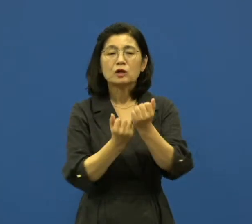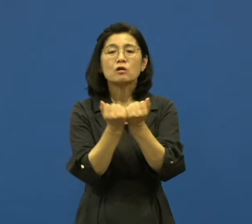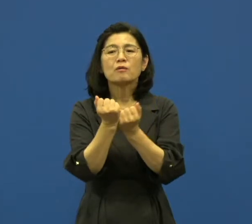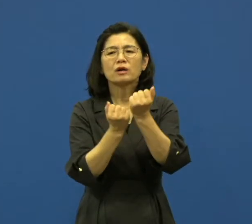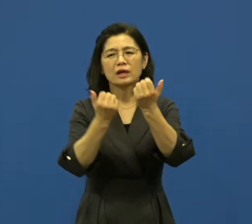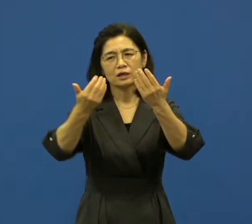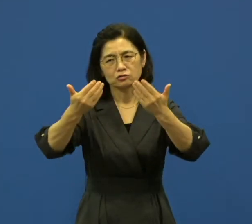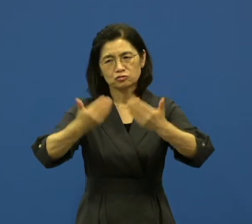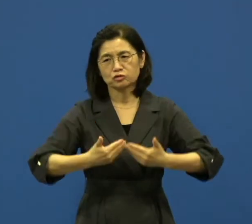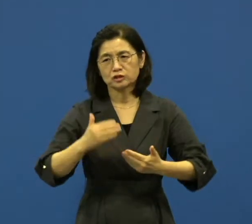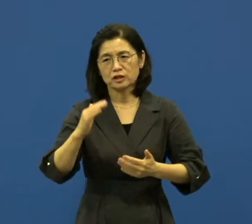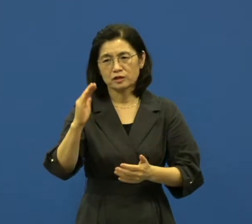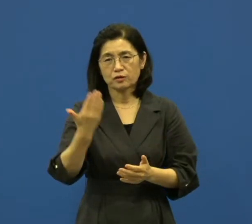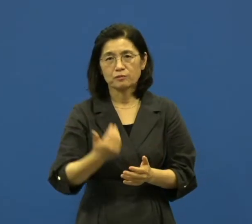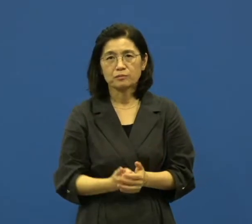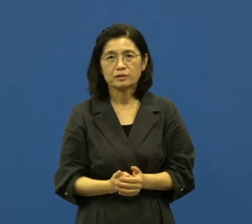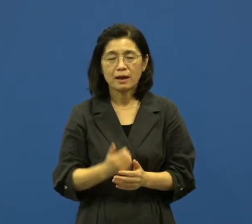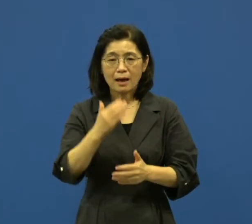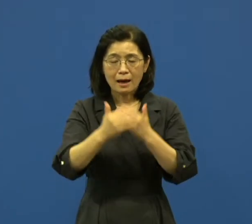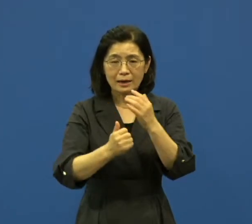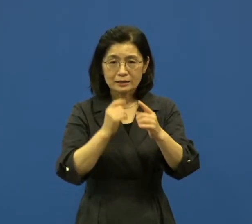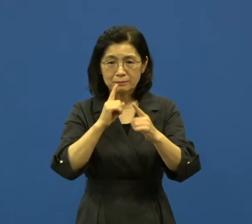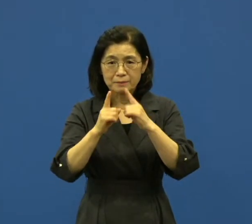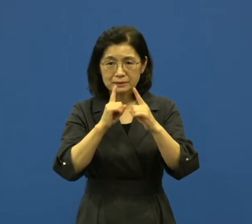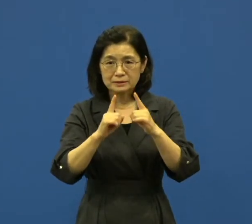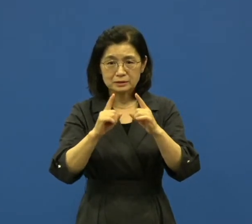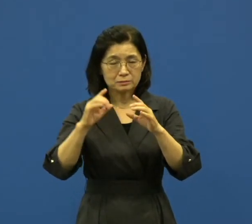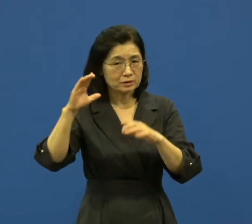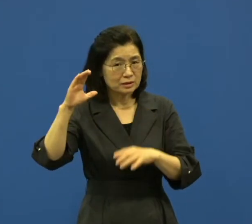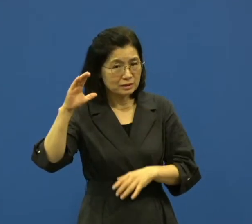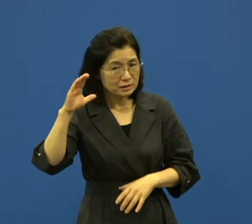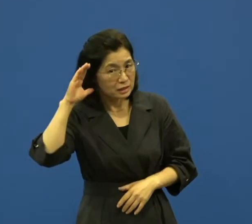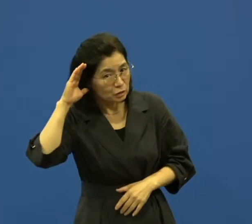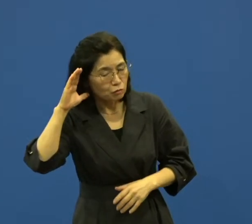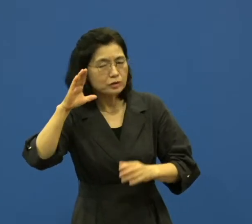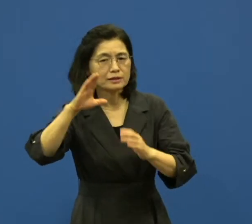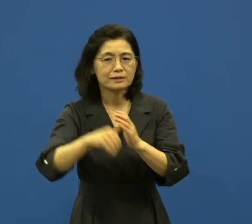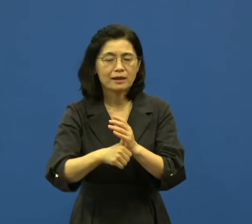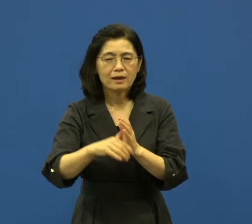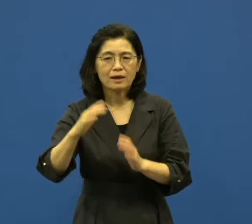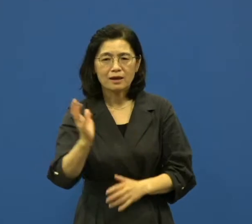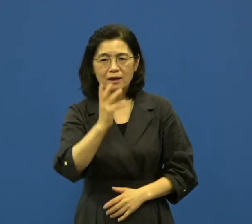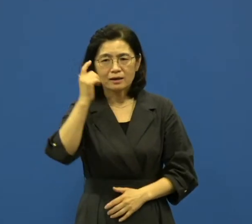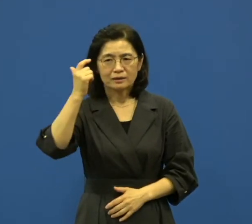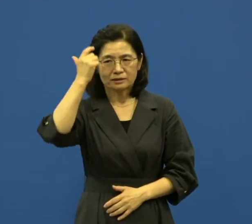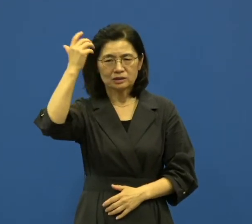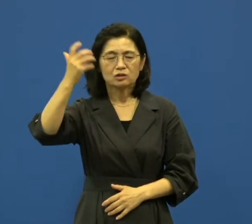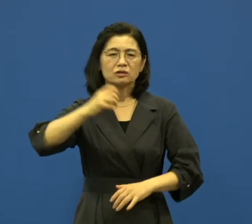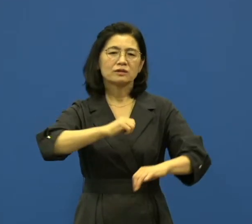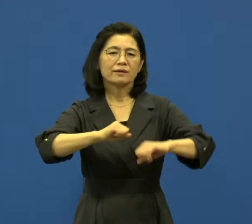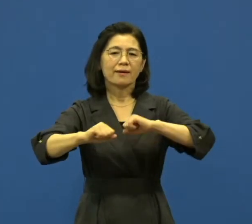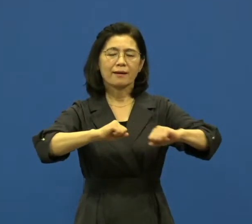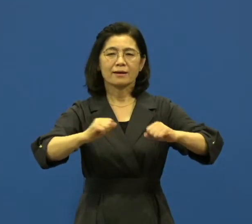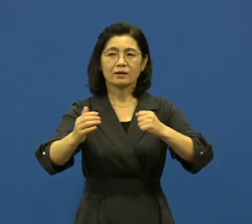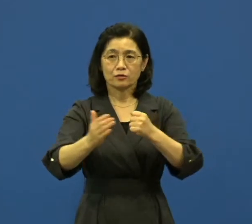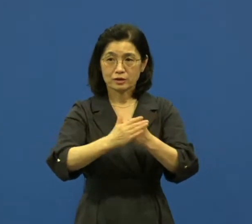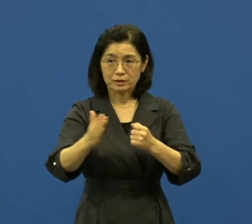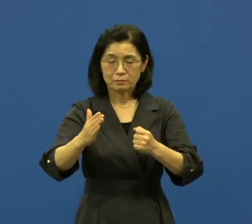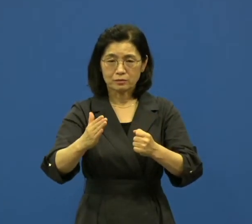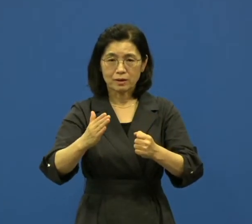우리가 하나님의 말씀을 귀를 기울이고 있는 동안에 성령이 역사하십니다. 그래서 나도 모르게 믿음이 자라는 것입니다.